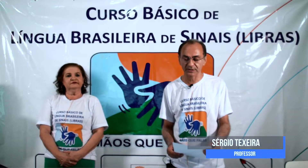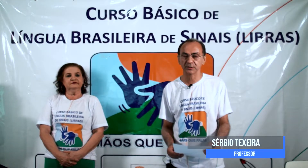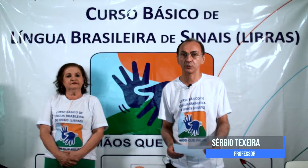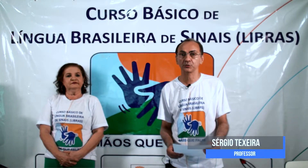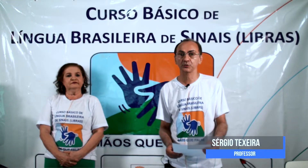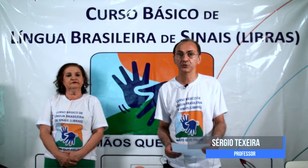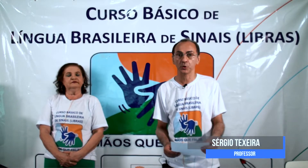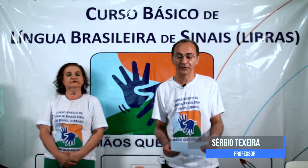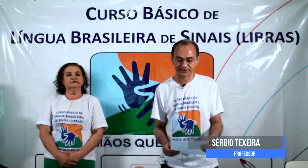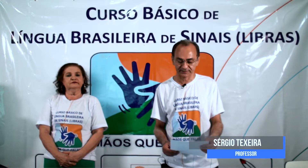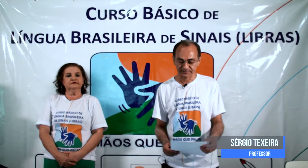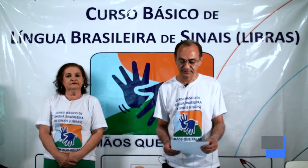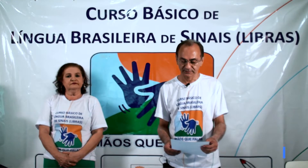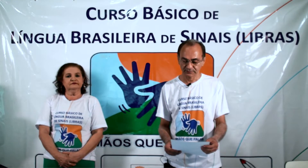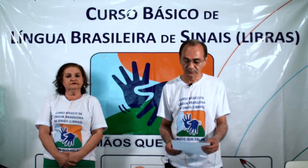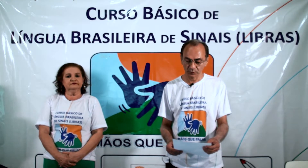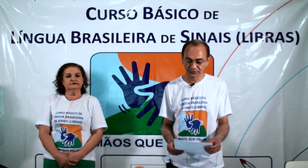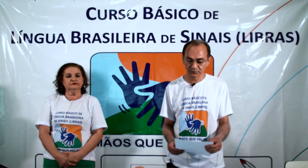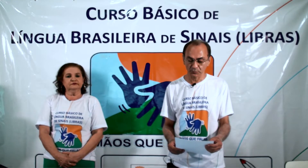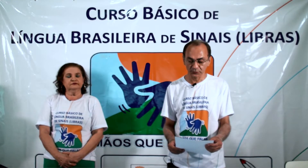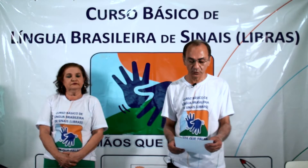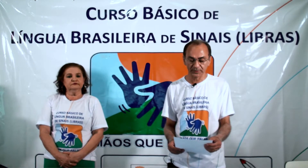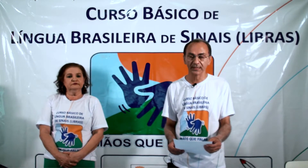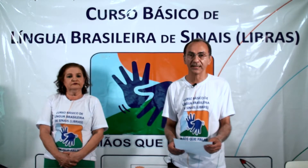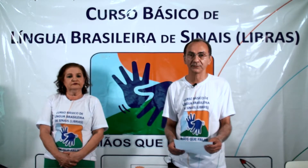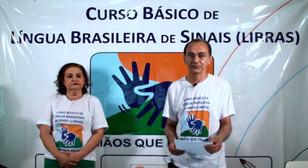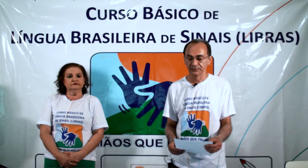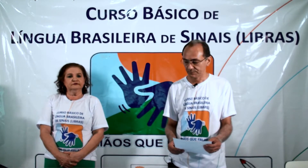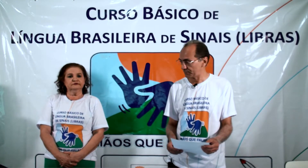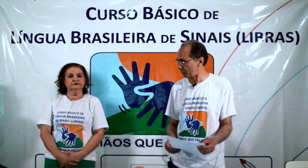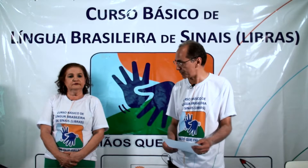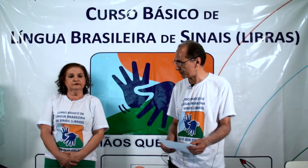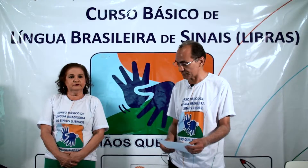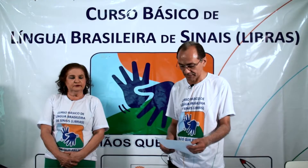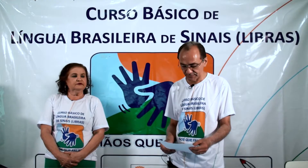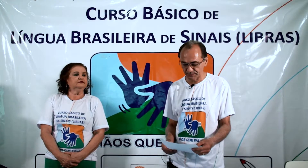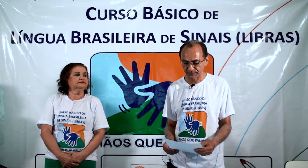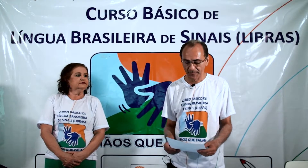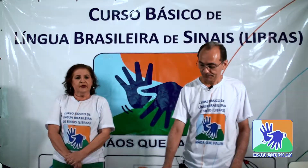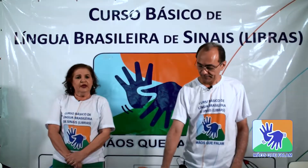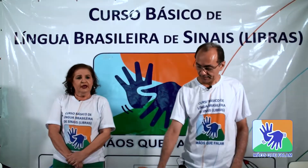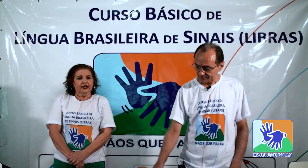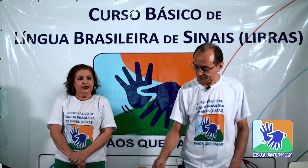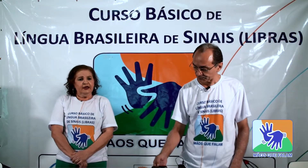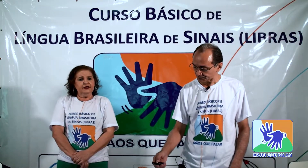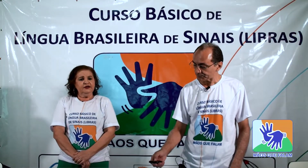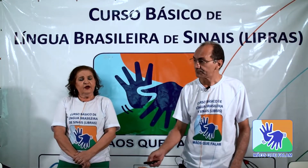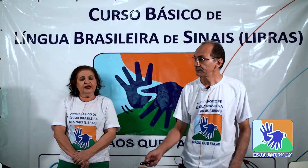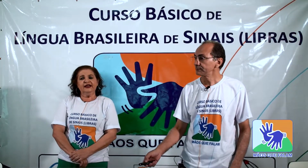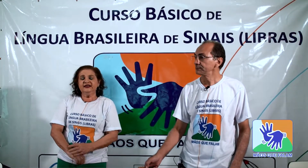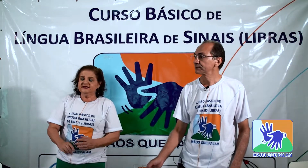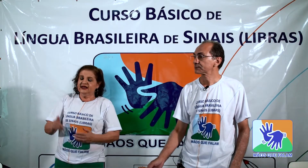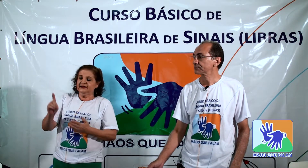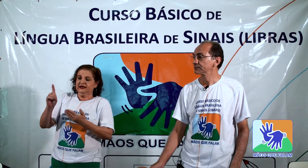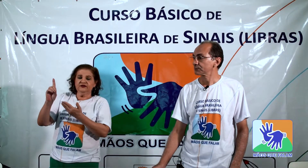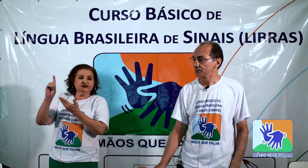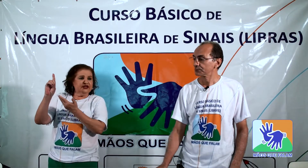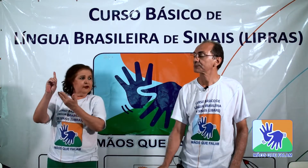com todos nós. Nosso muito obrigado, meu Deus, não é isso? Então, agradecer a Deus, né,